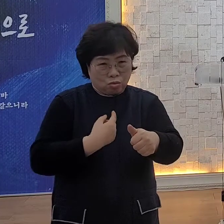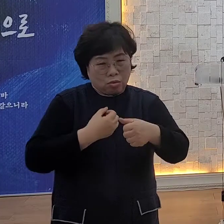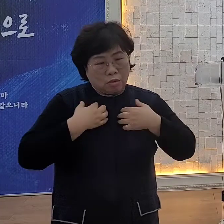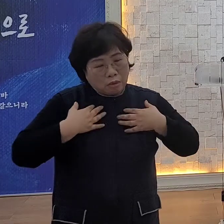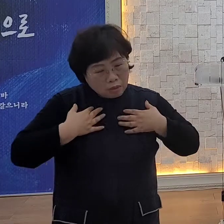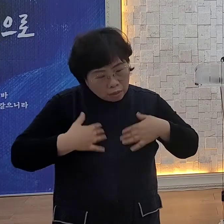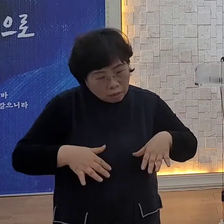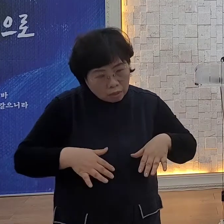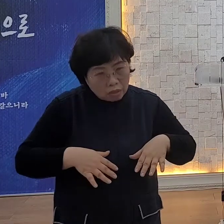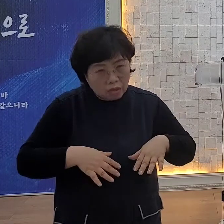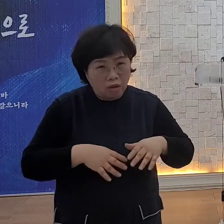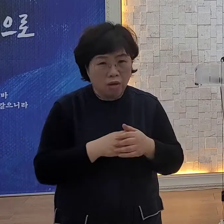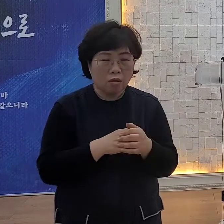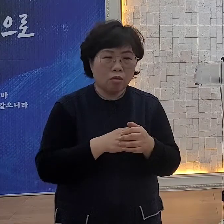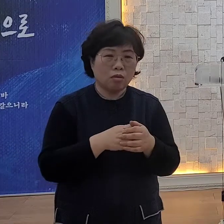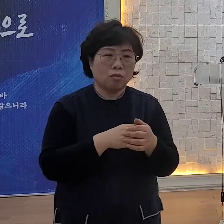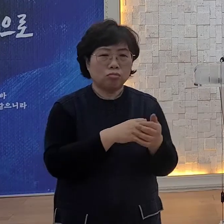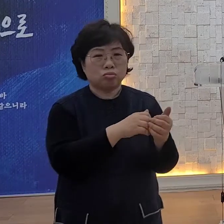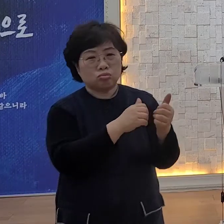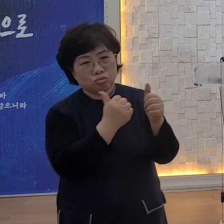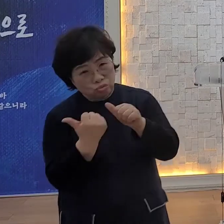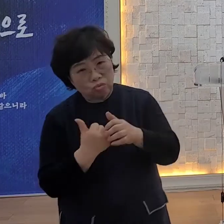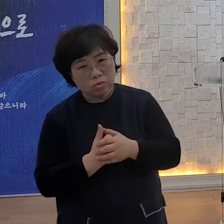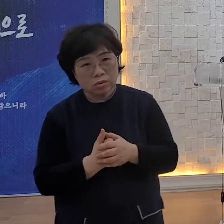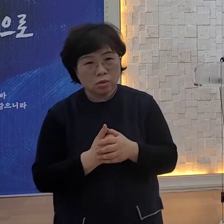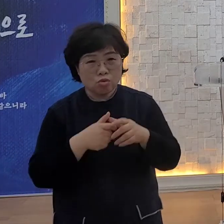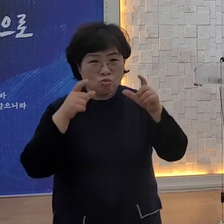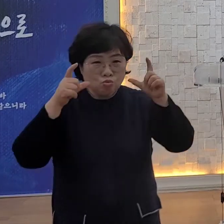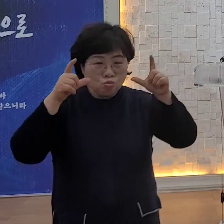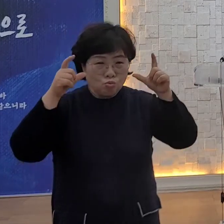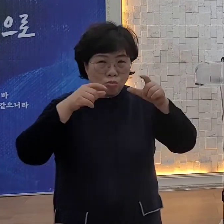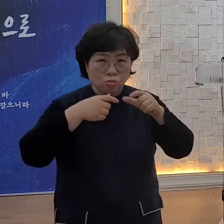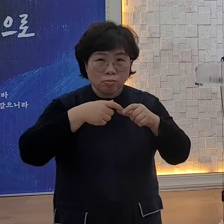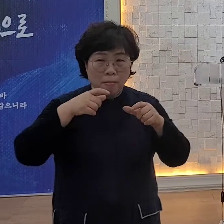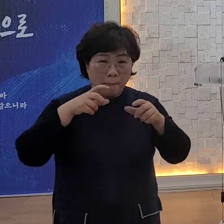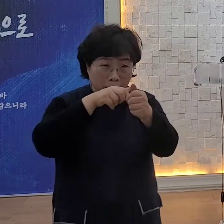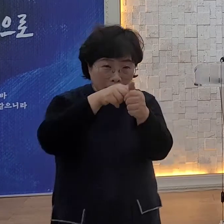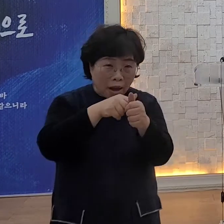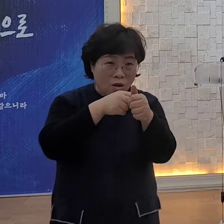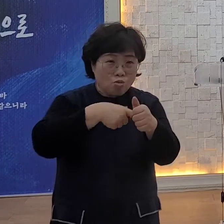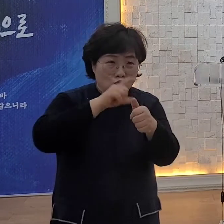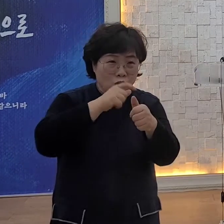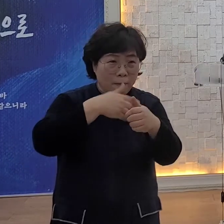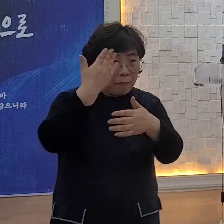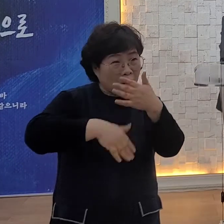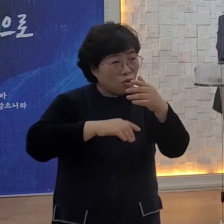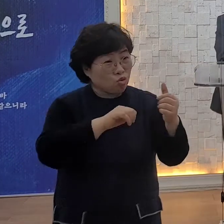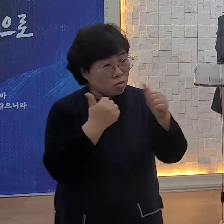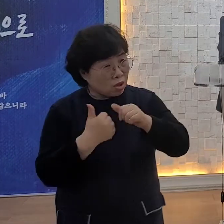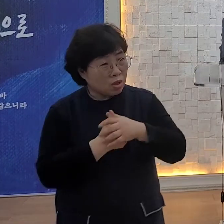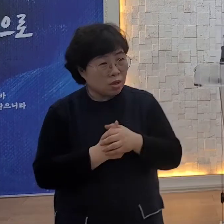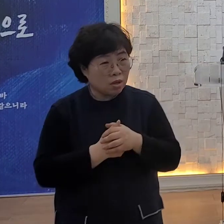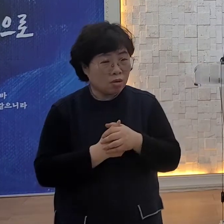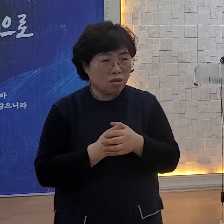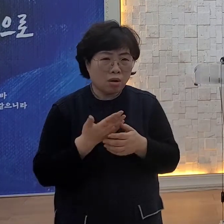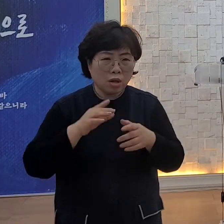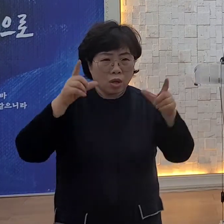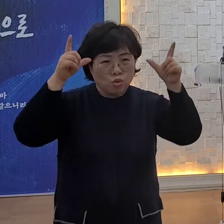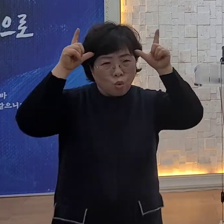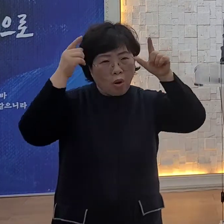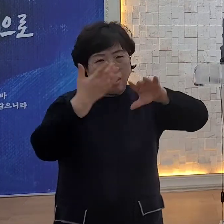지쳐가지고 말은 그냥 그 급류에 빠져 죽는다 그래요. 자, 그런데